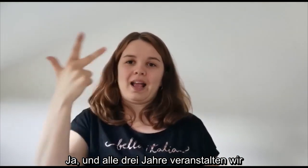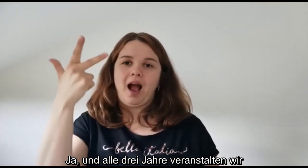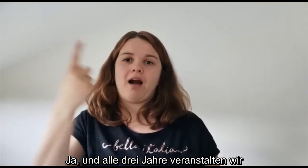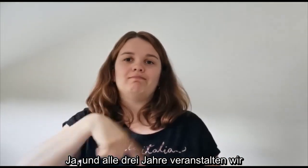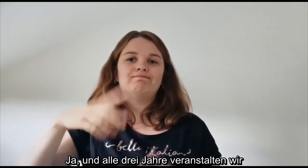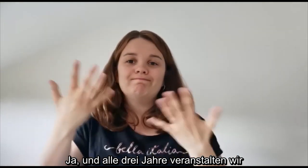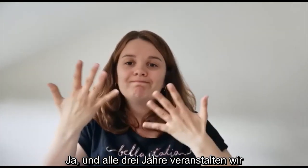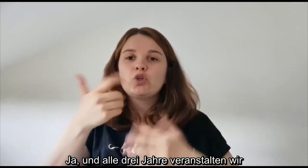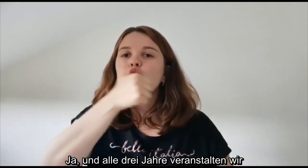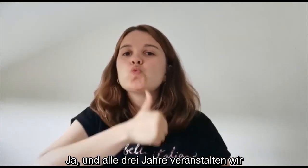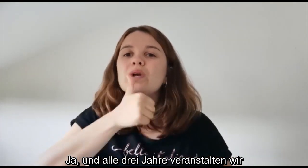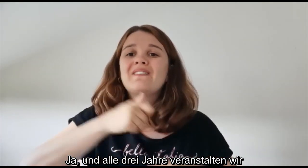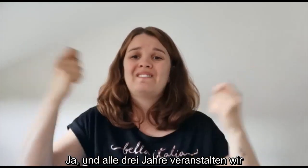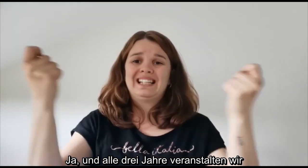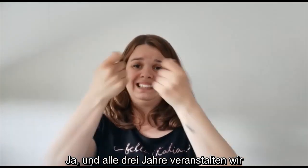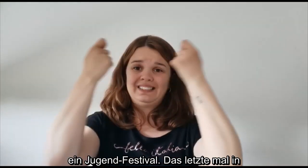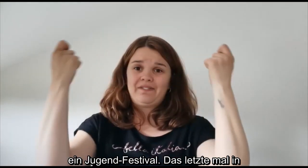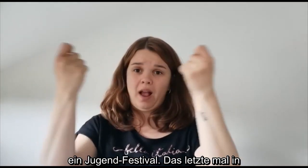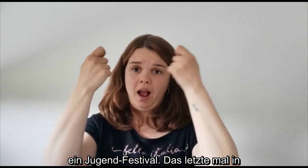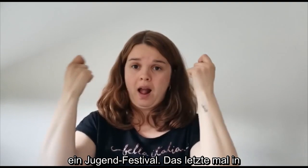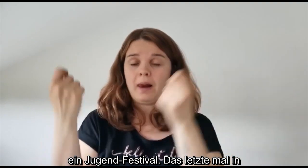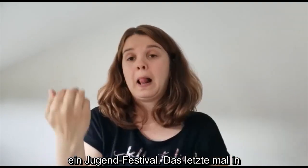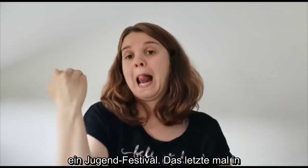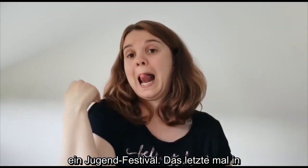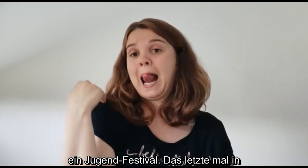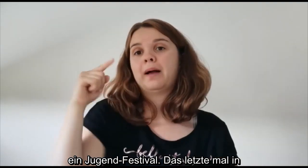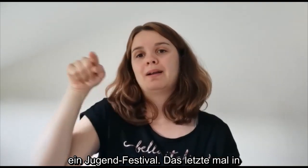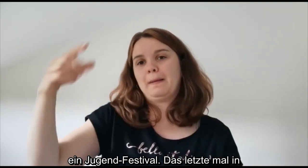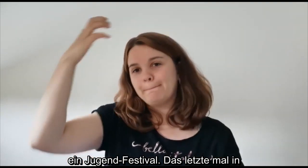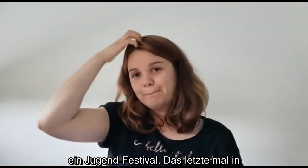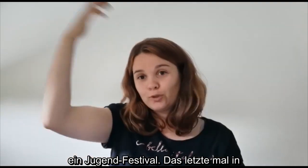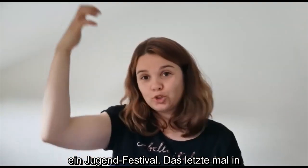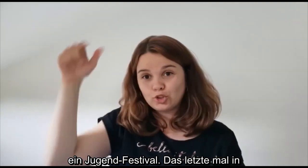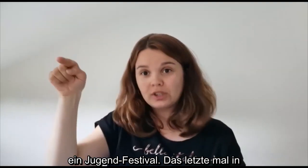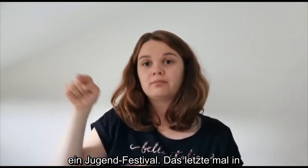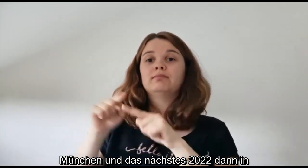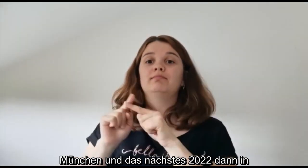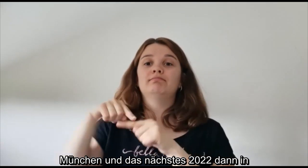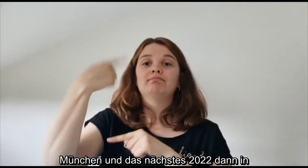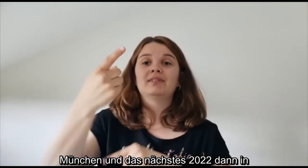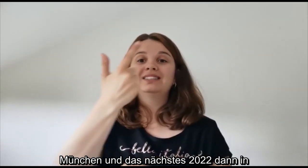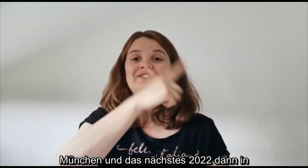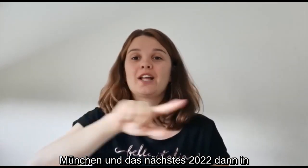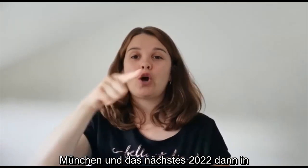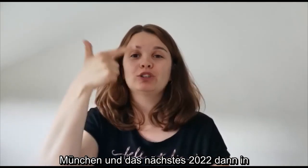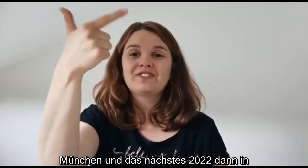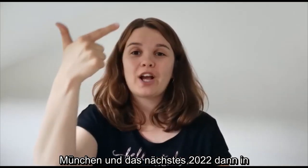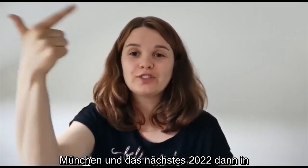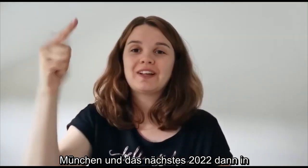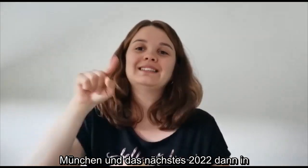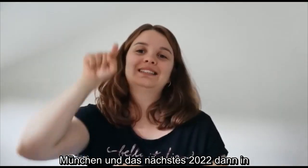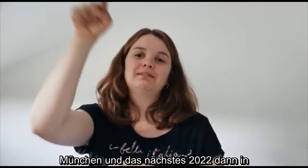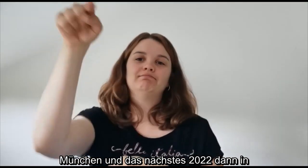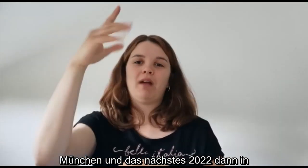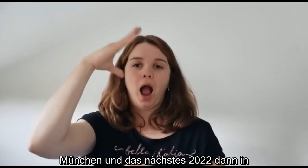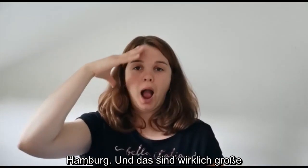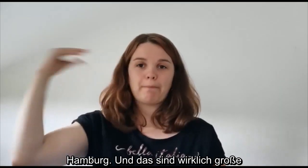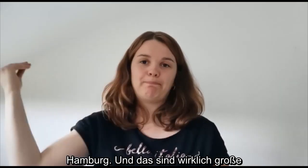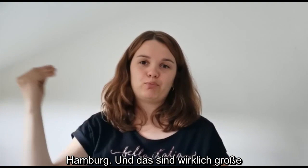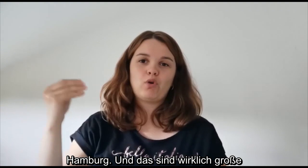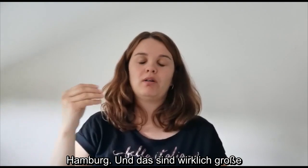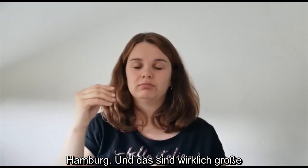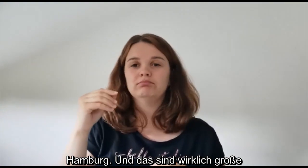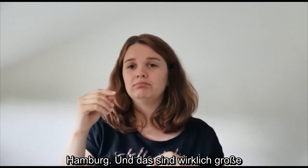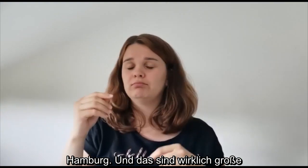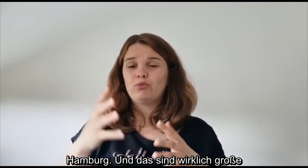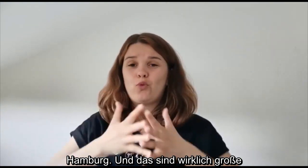Und alle drei Jahre veranstalten wir ein Jugendfestival Das letzte war in München Und das nächste 2022 dann in